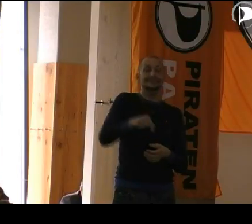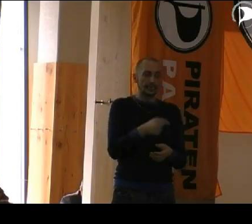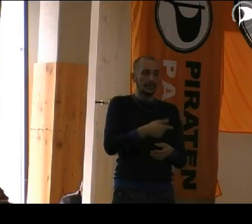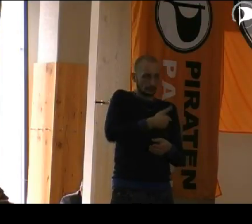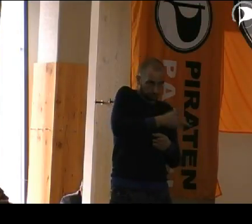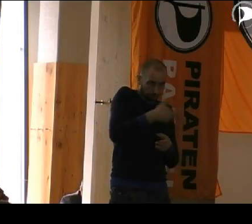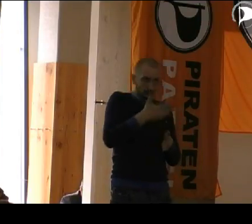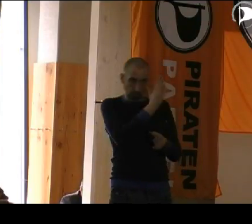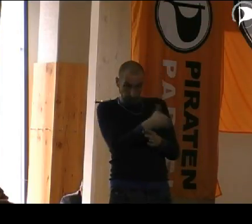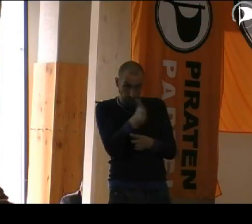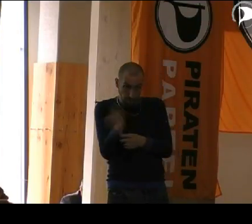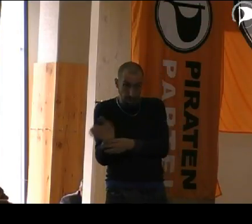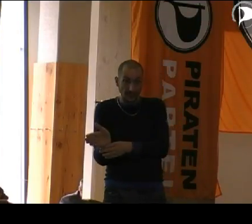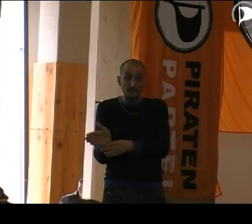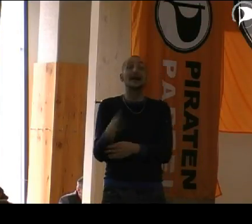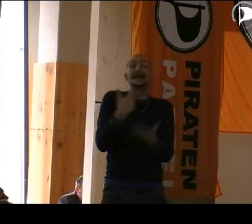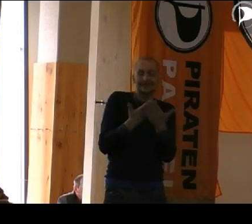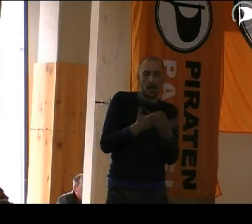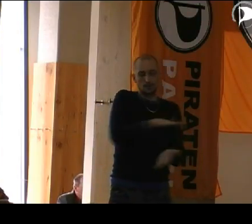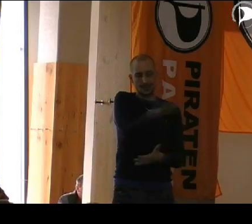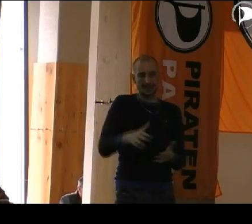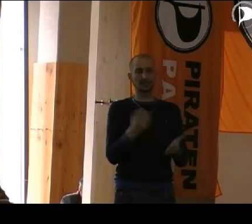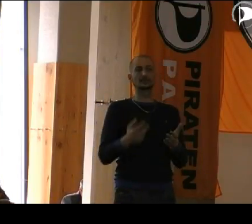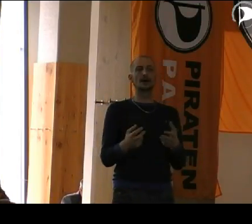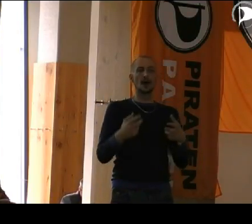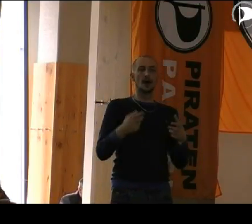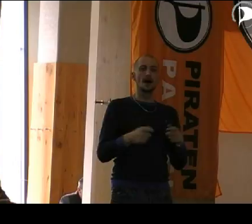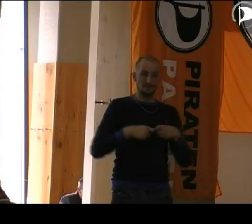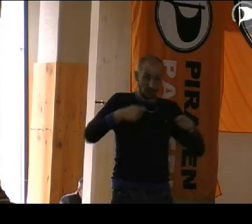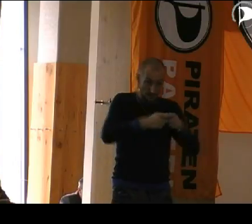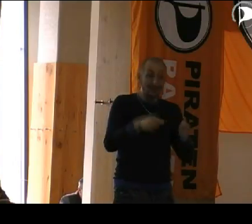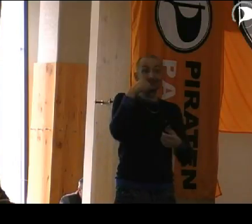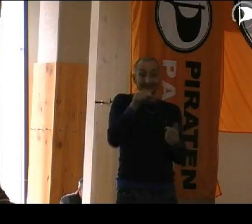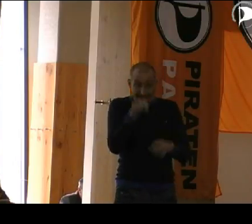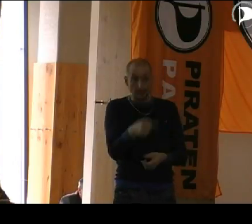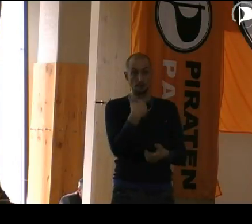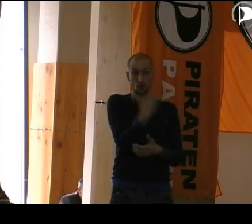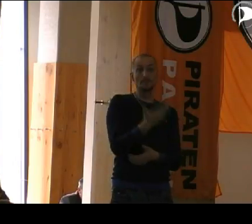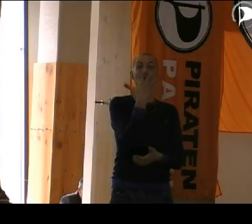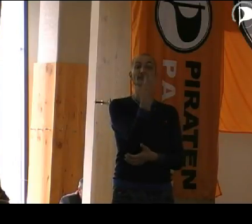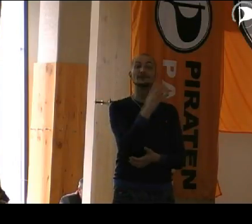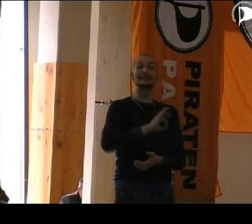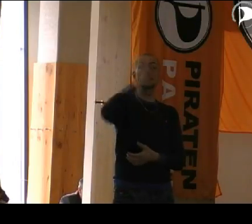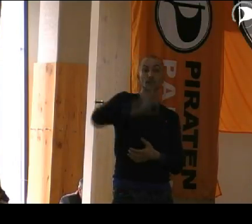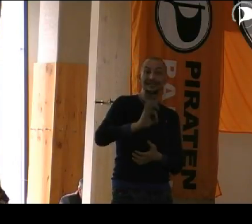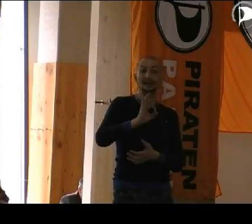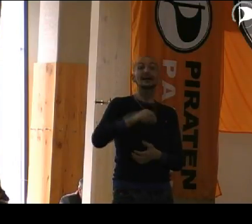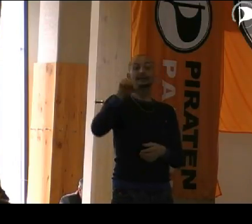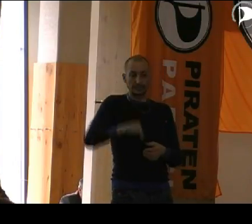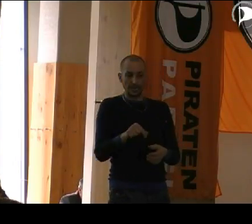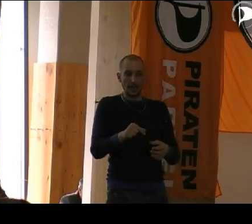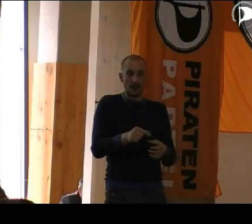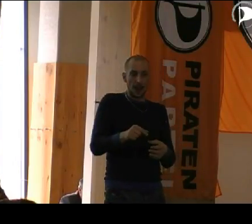teiligen deshalb grund der landesverband vor den parteienfinanzierung 50 prozent die bezirksverbände